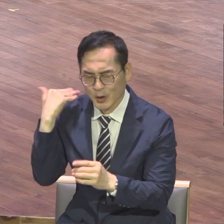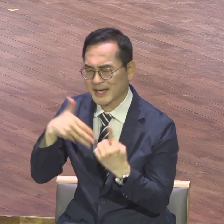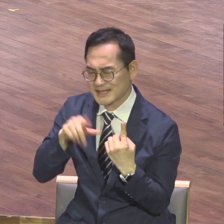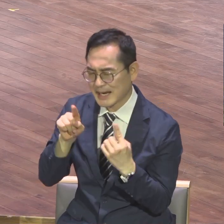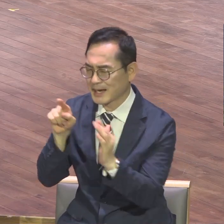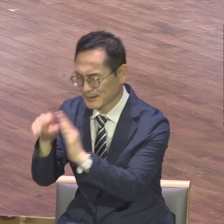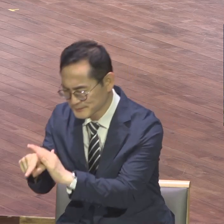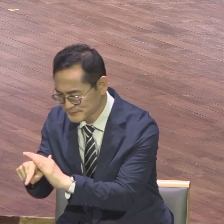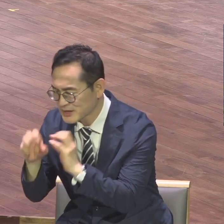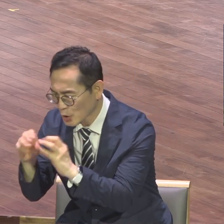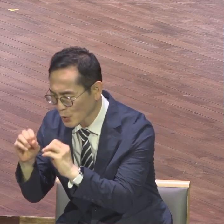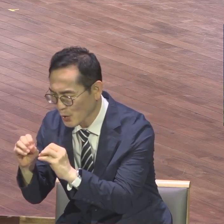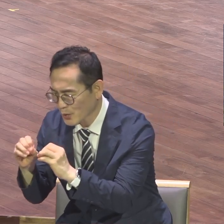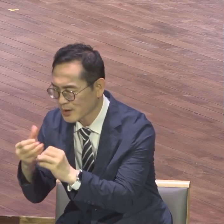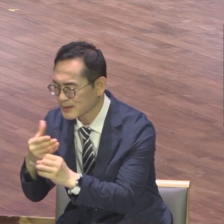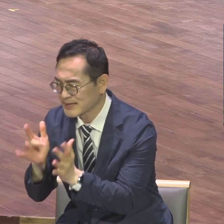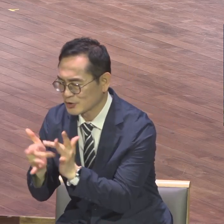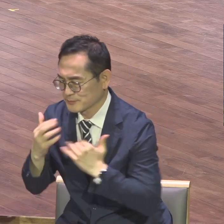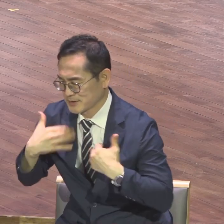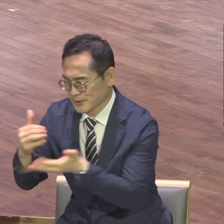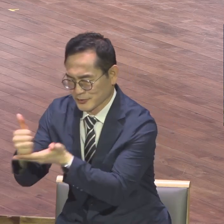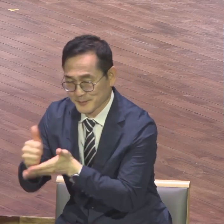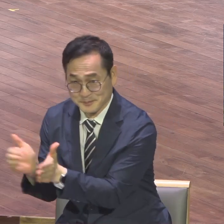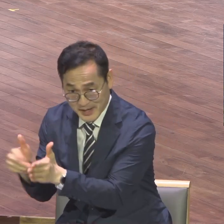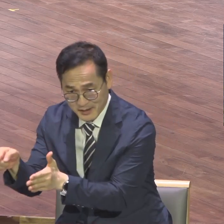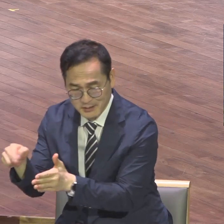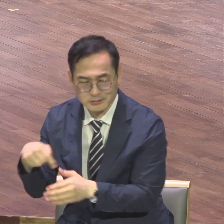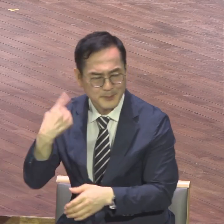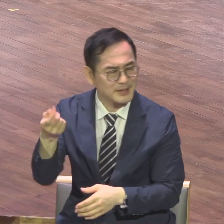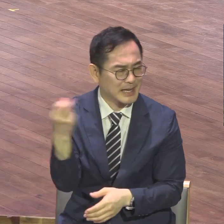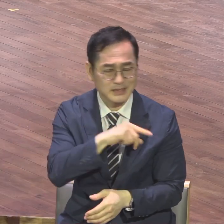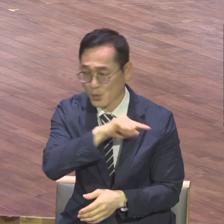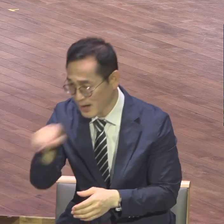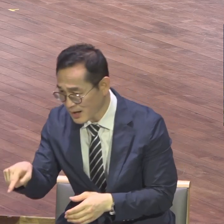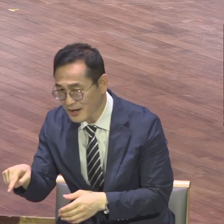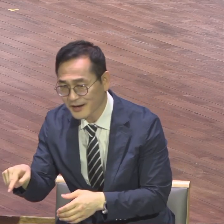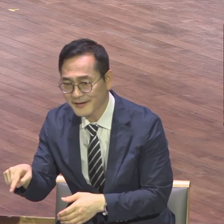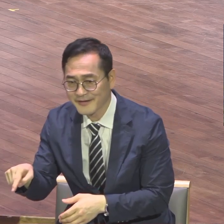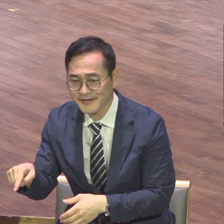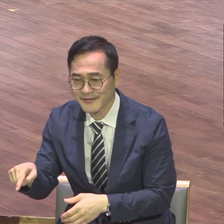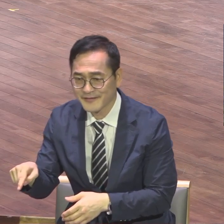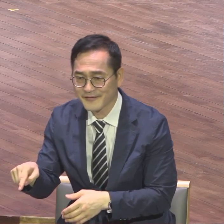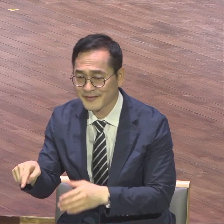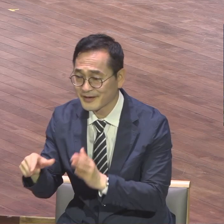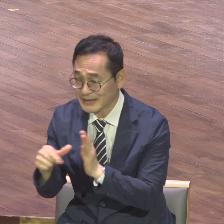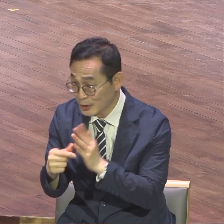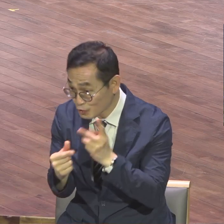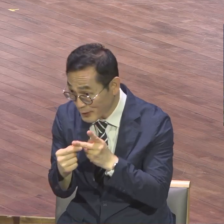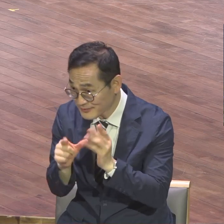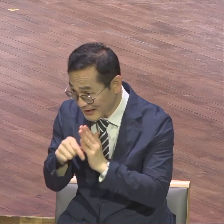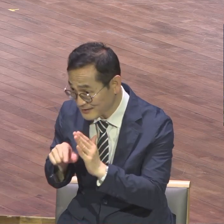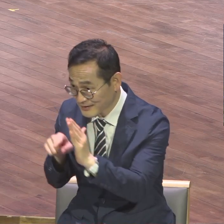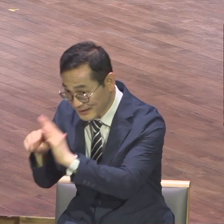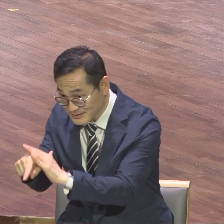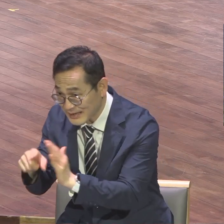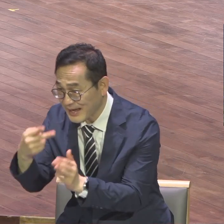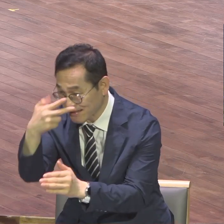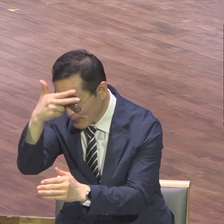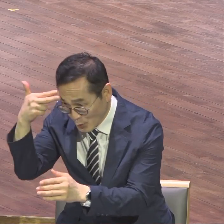대상이 바로 디모데였어요. 디모데는 바울의 1차 선교 이행 때 복음을